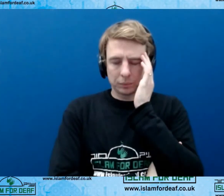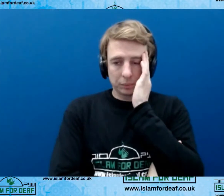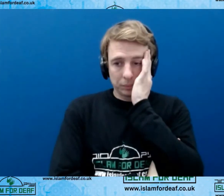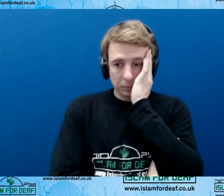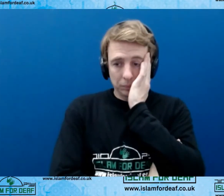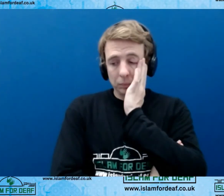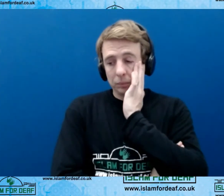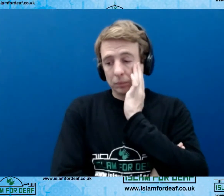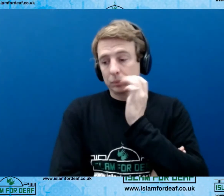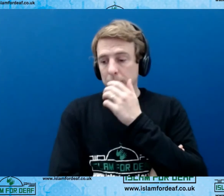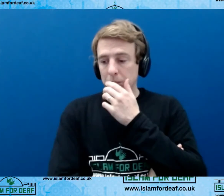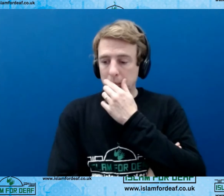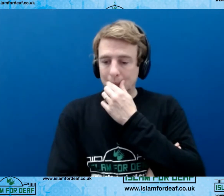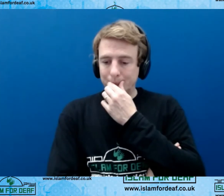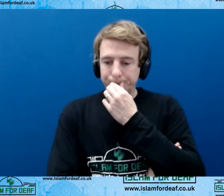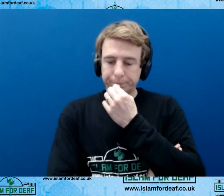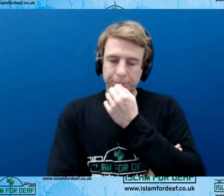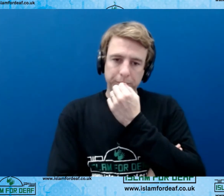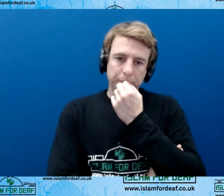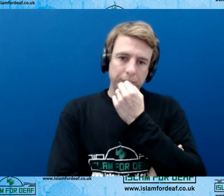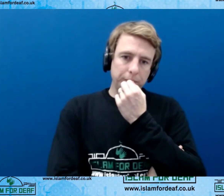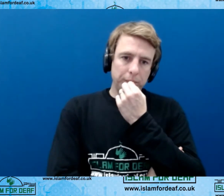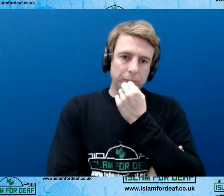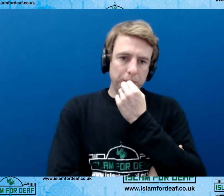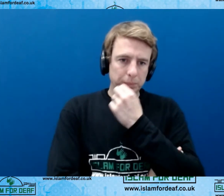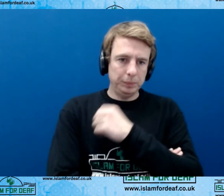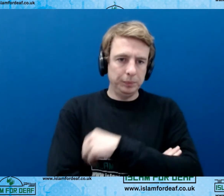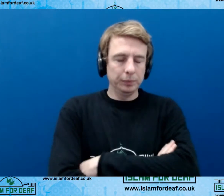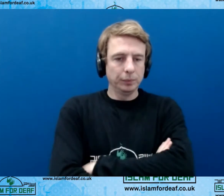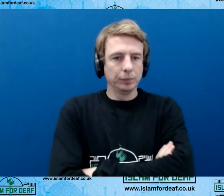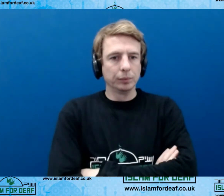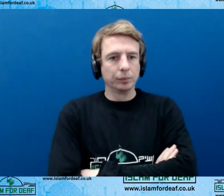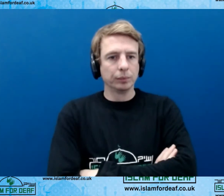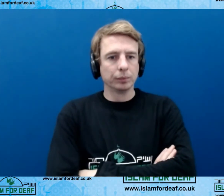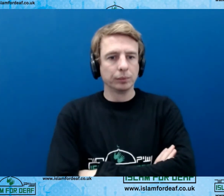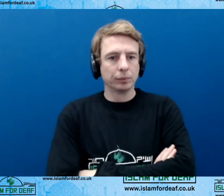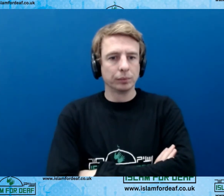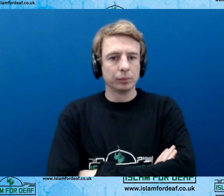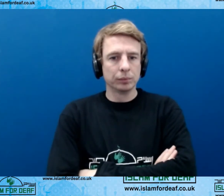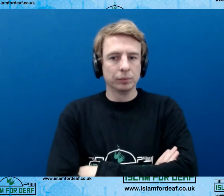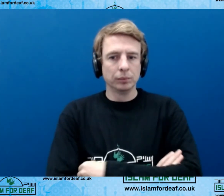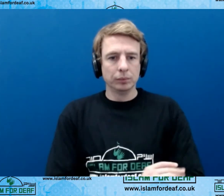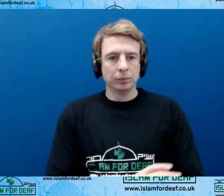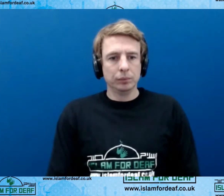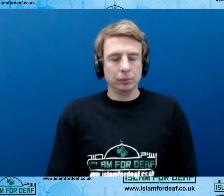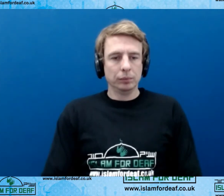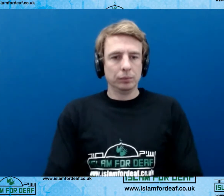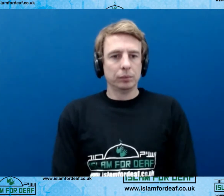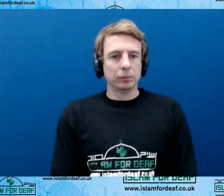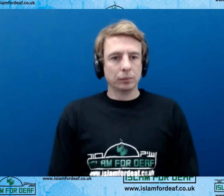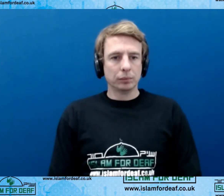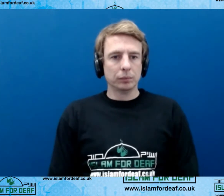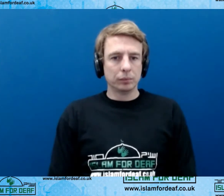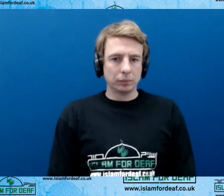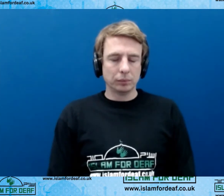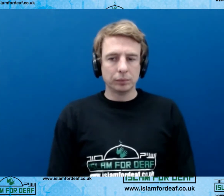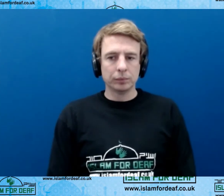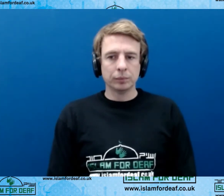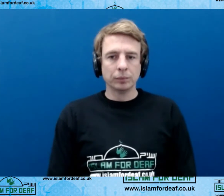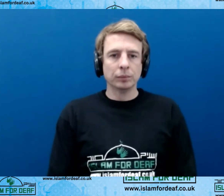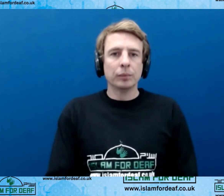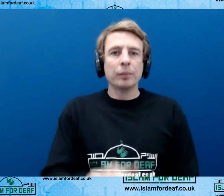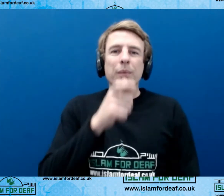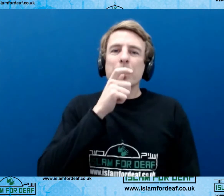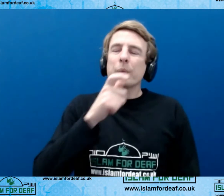قصار الصور أليس كذلك؟ نعم. We're live. In the name of Allah, the Beneficent, the